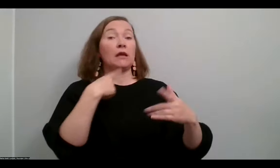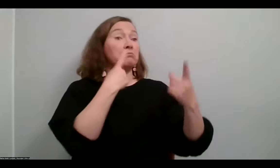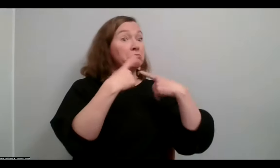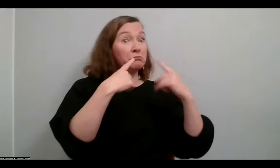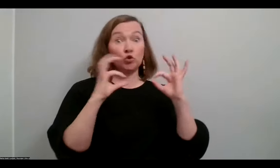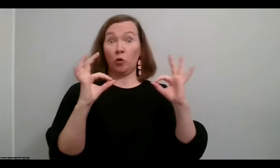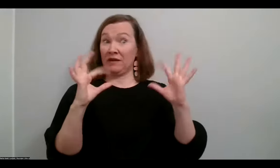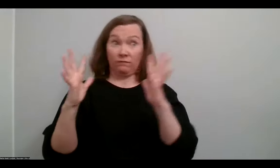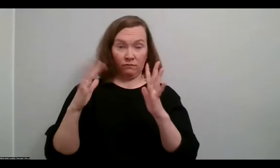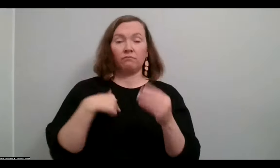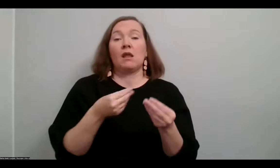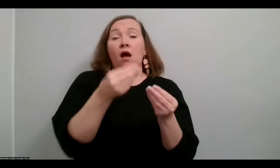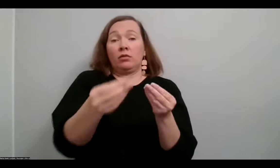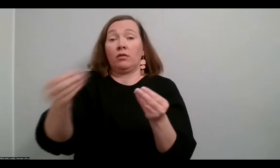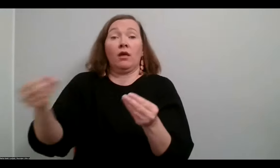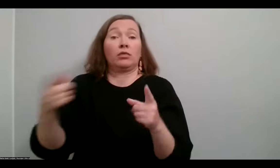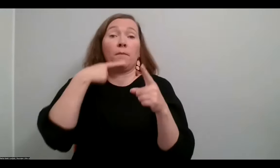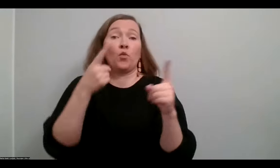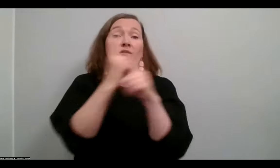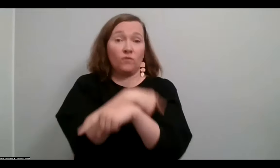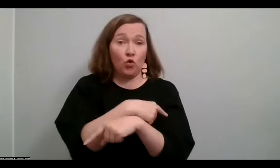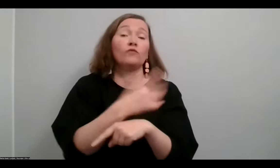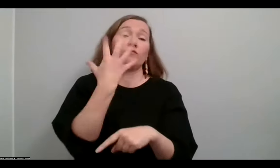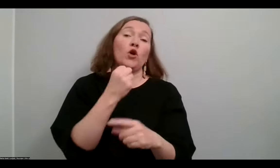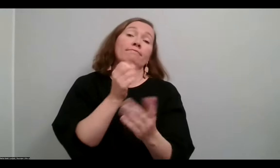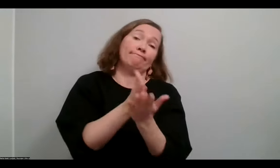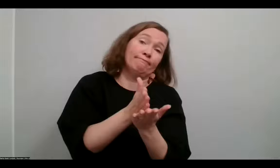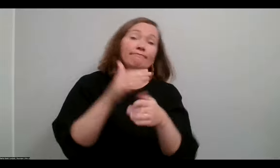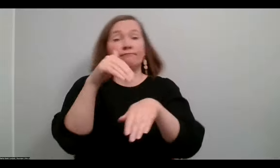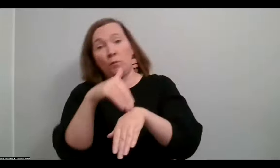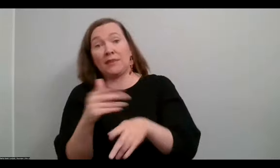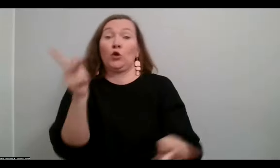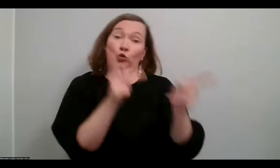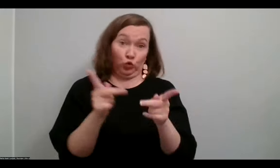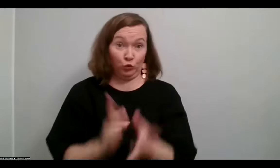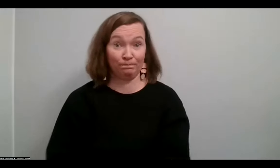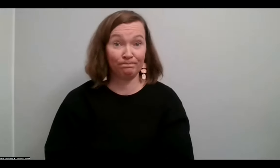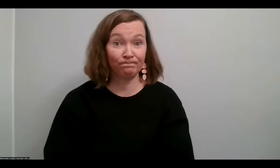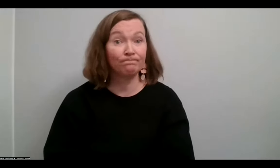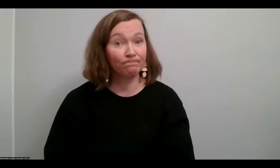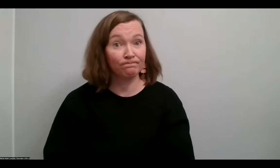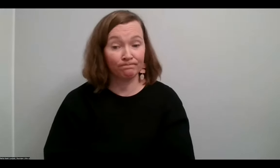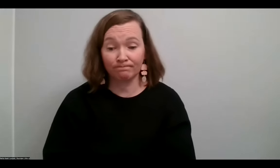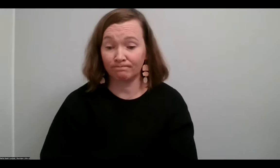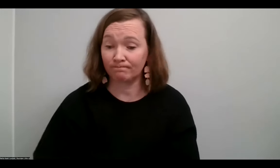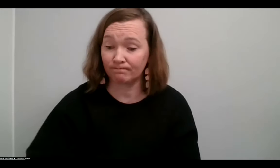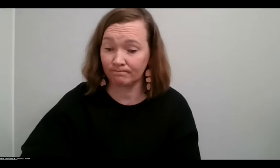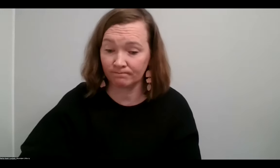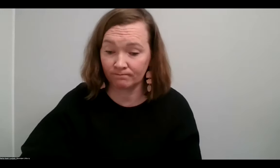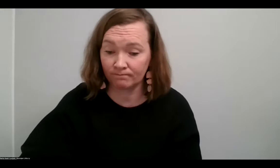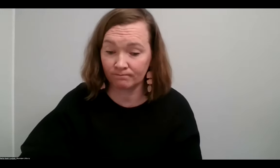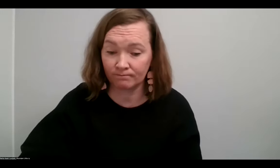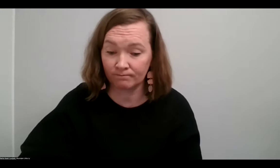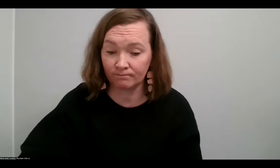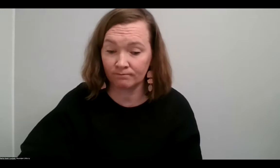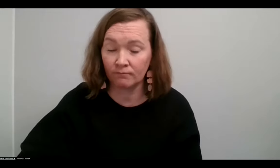Eli laittakaa chattiin PVP ja kun keskustelu on sopivassa kohdassa, annamme täältä puheenvuoroja, jolloin saat sitten kommentoida